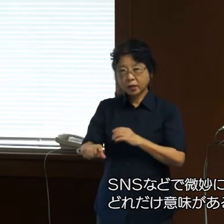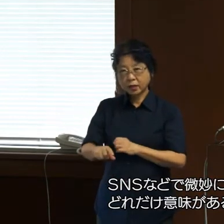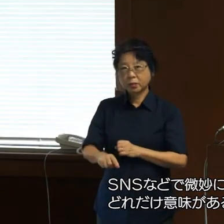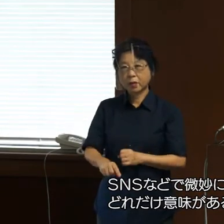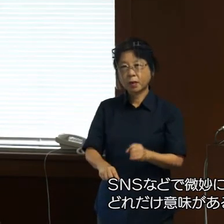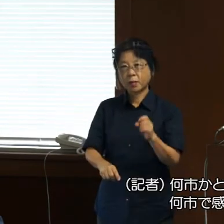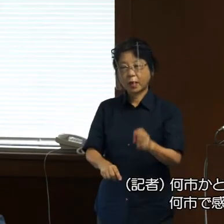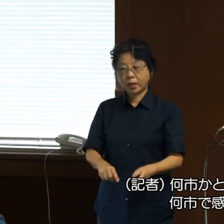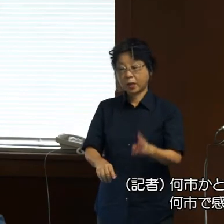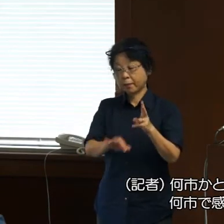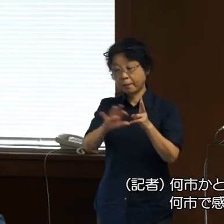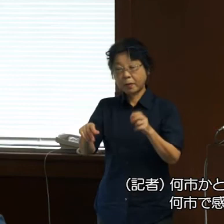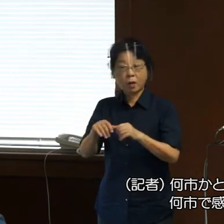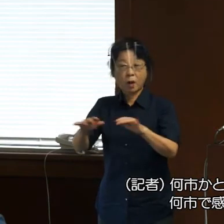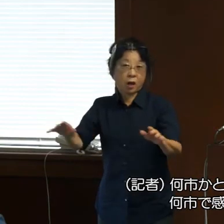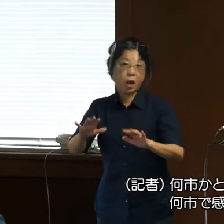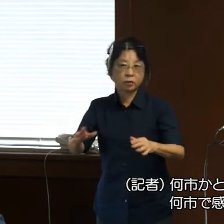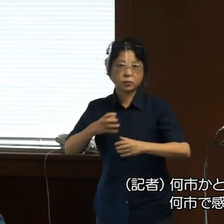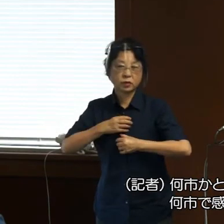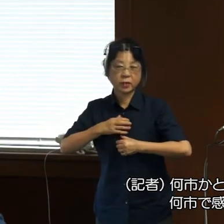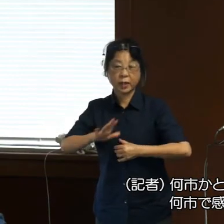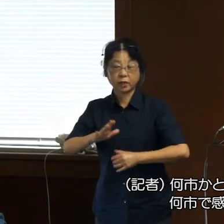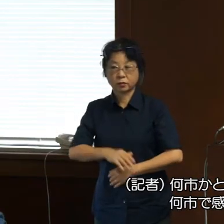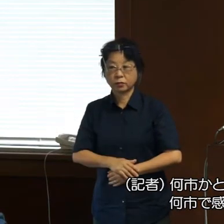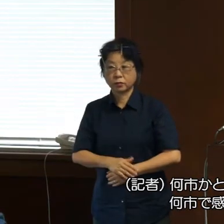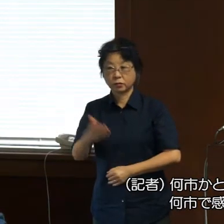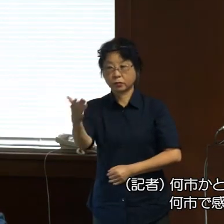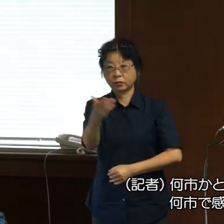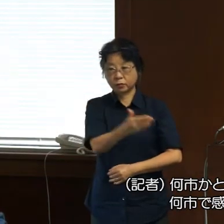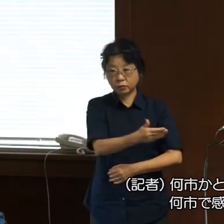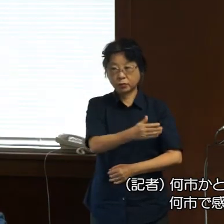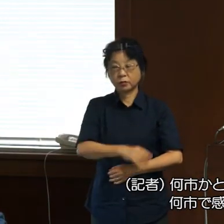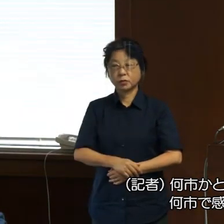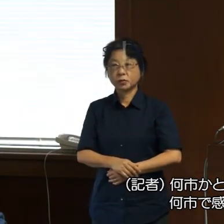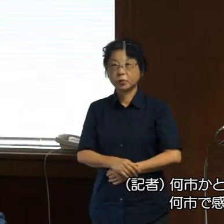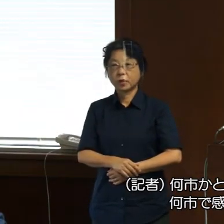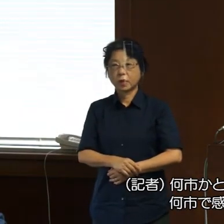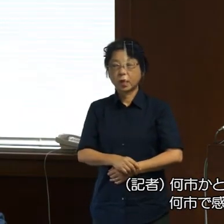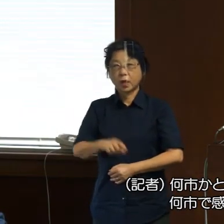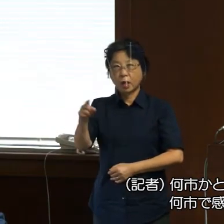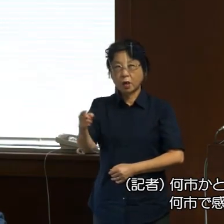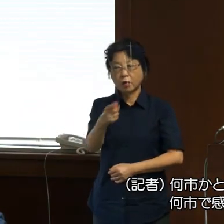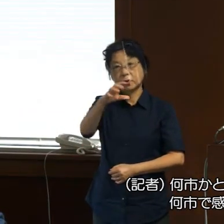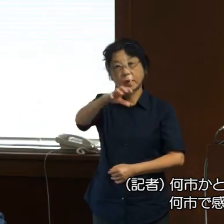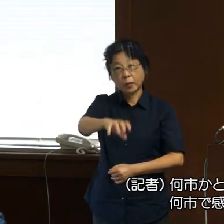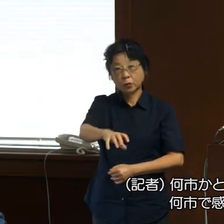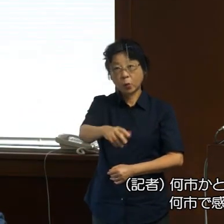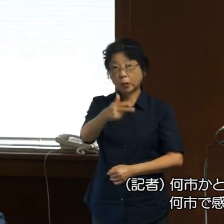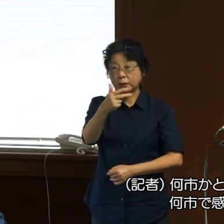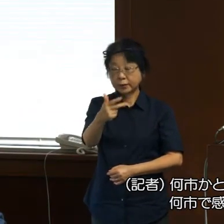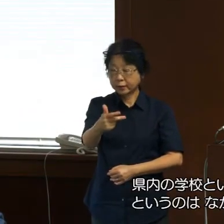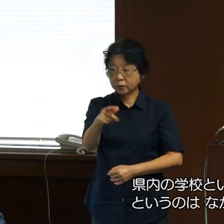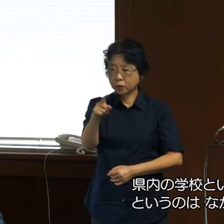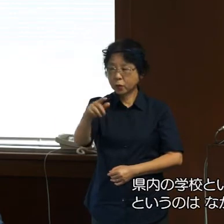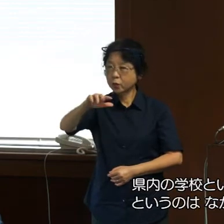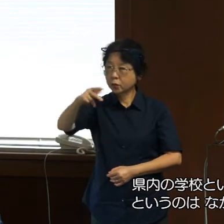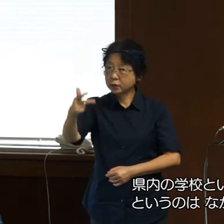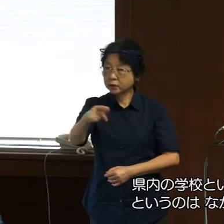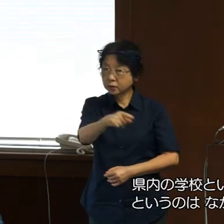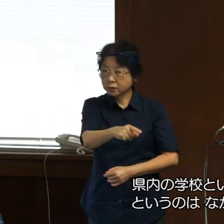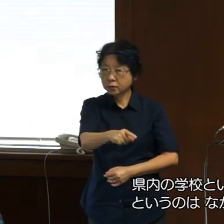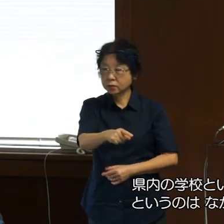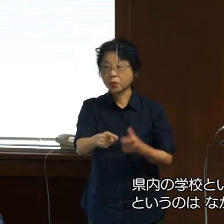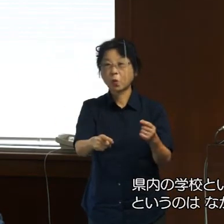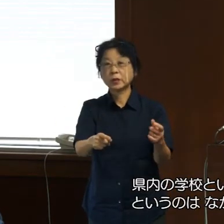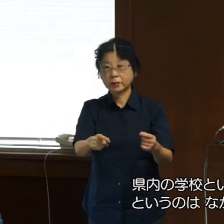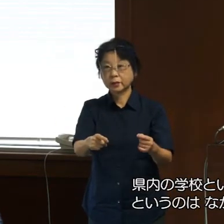える。 何市かっていう点も同じですか。その何市で感染したかっていうその点も同じ。県内の学校